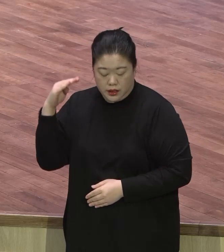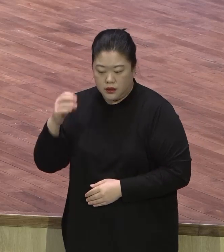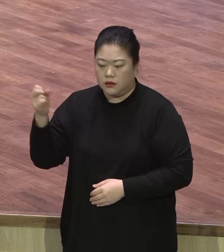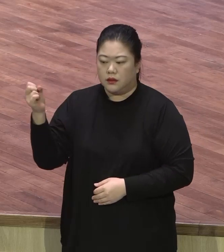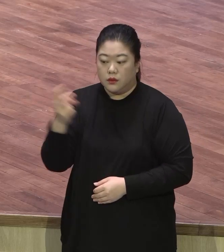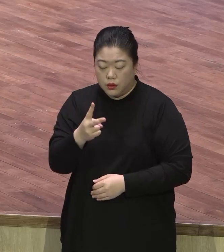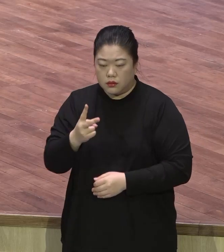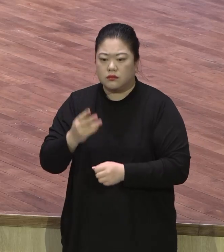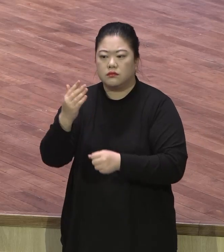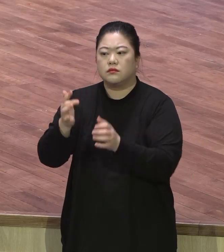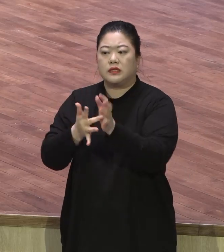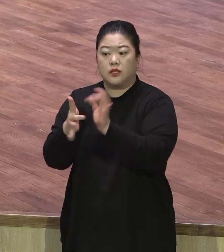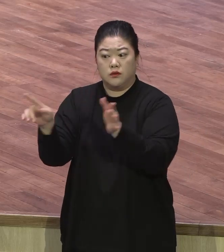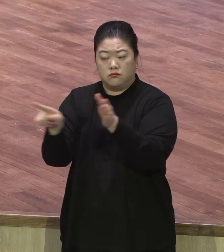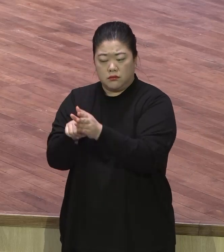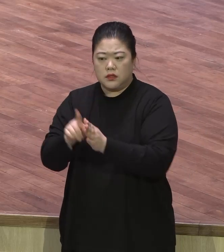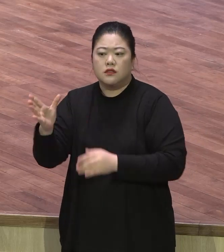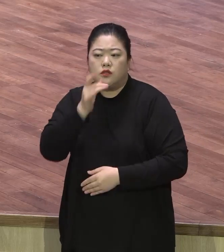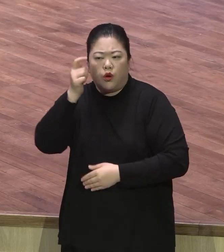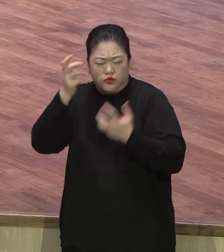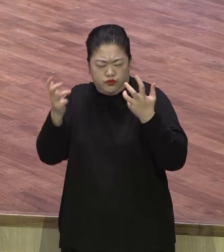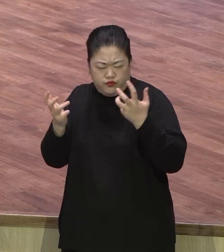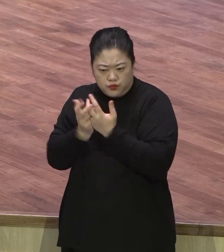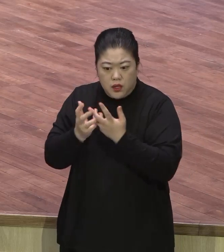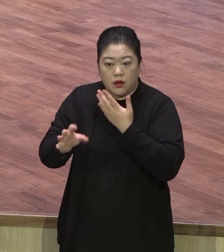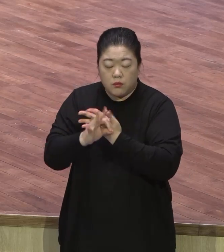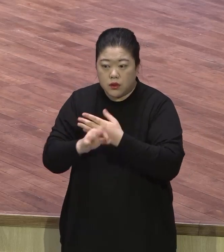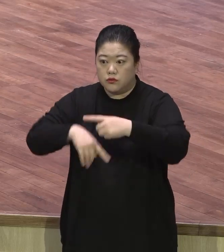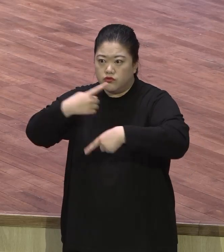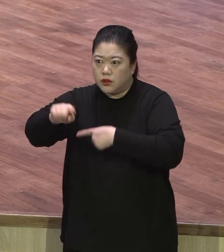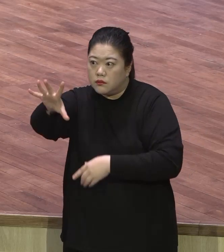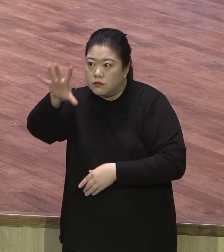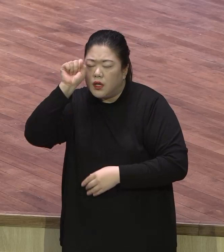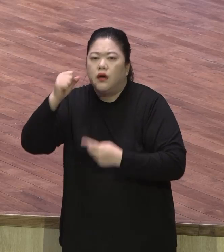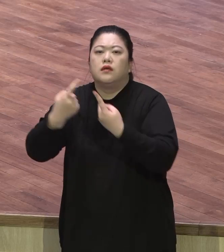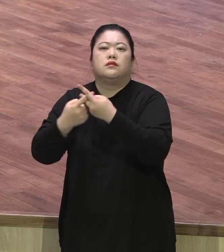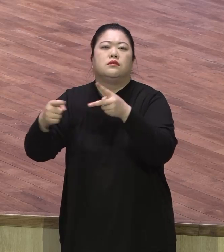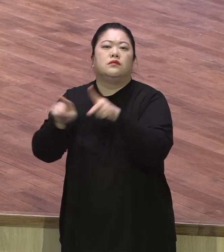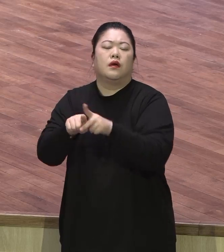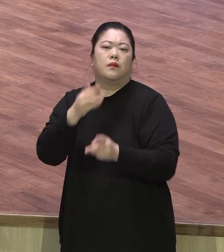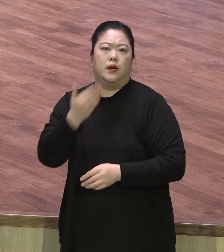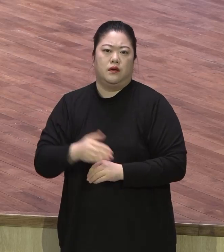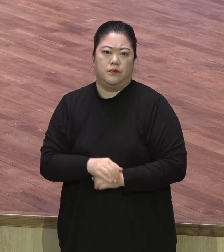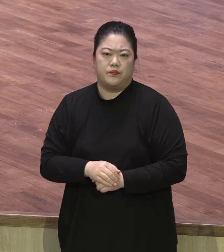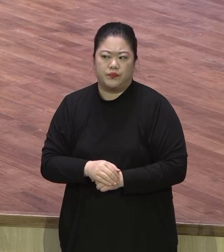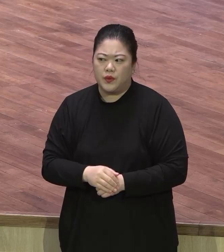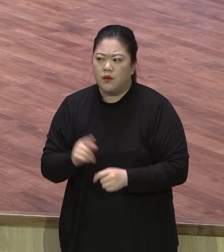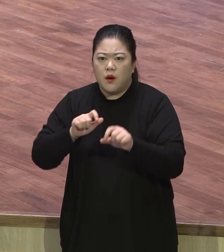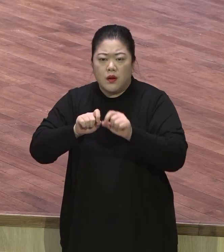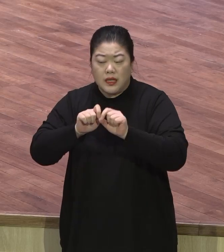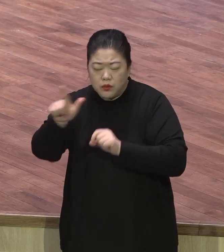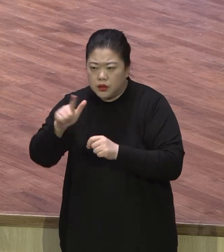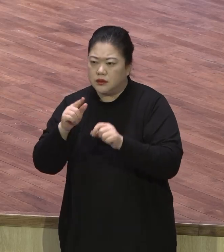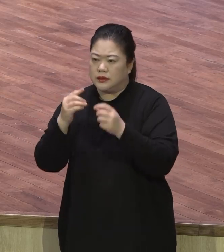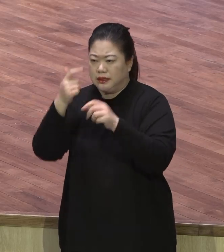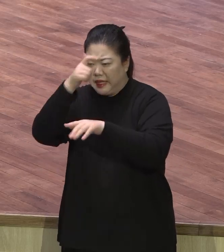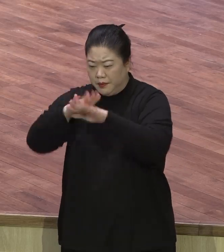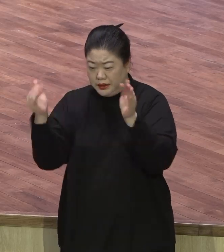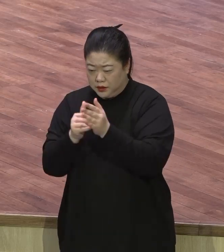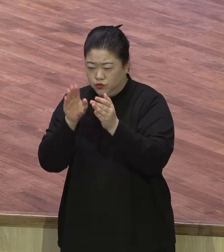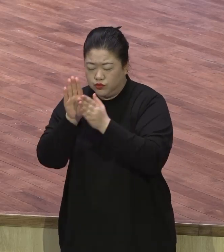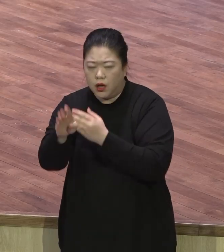말씀이 들려요. 여러분 귀가 들리지요? 말씀을 듣는 사람은 은혜 받았다. 힘 얻었다. 치유받았다. 답